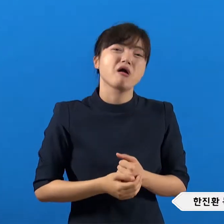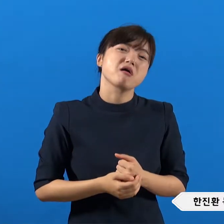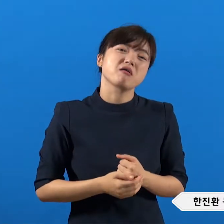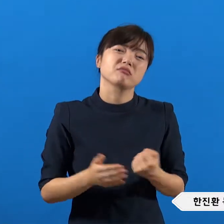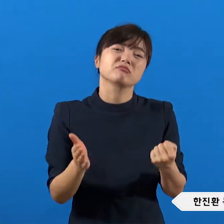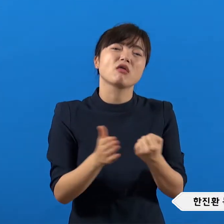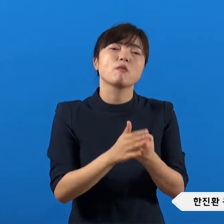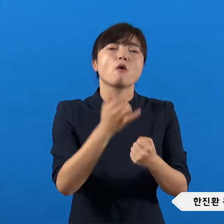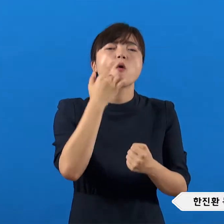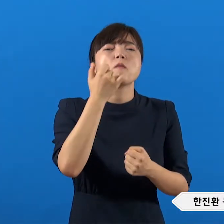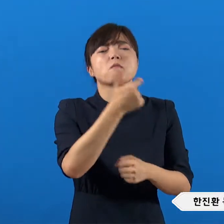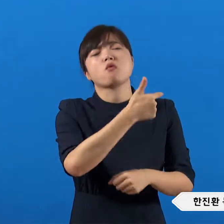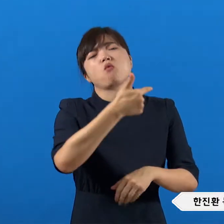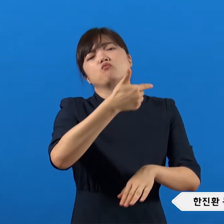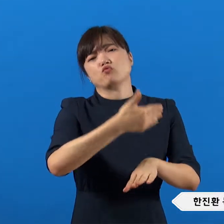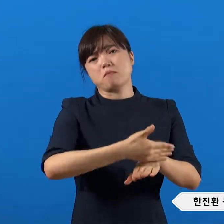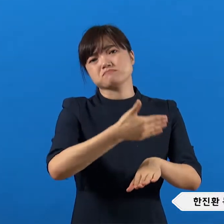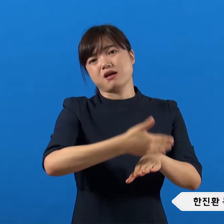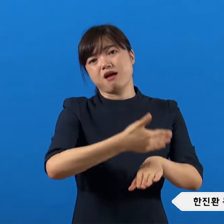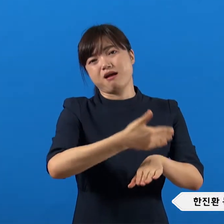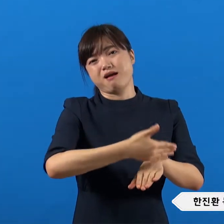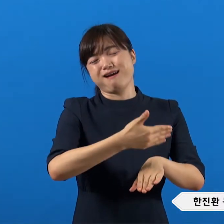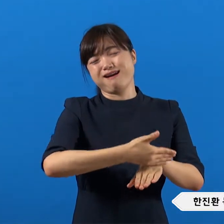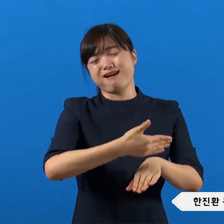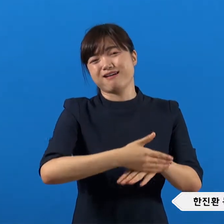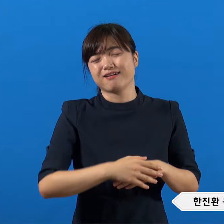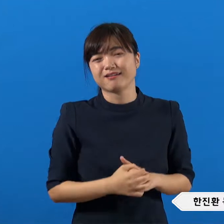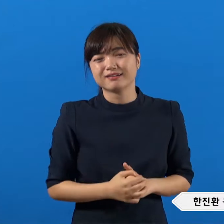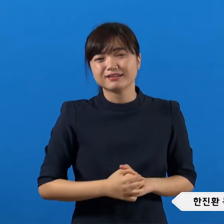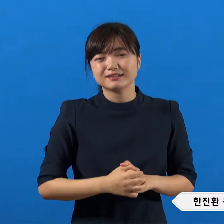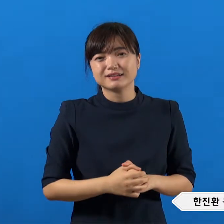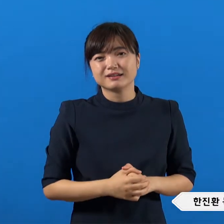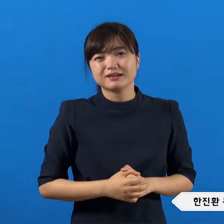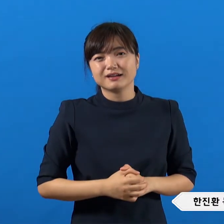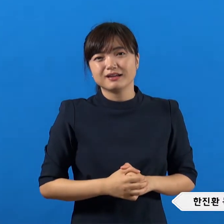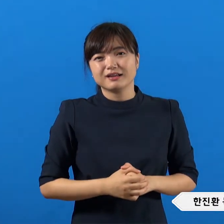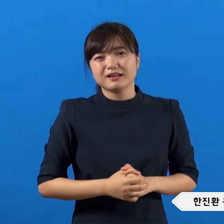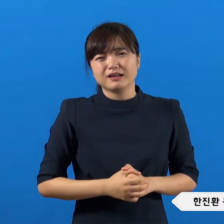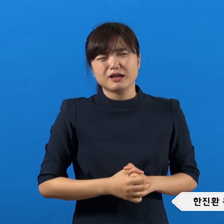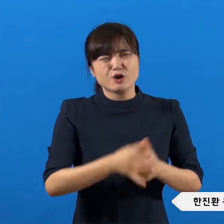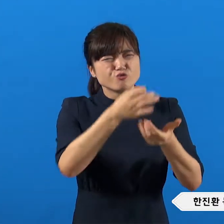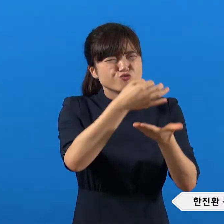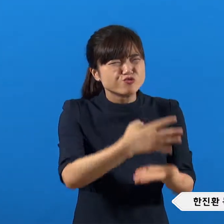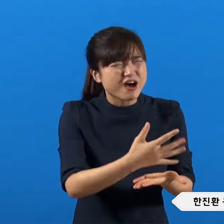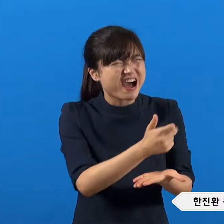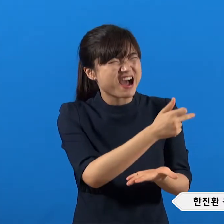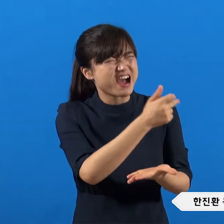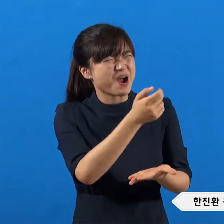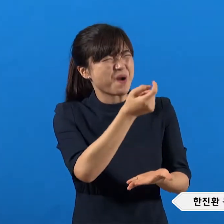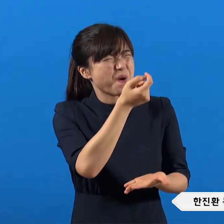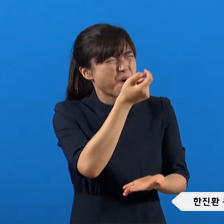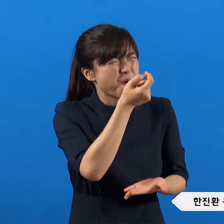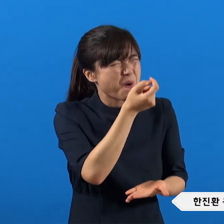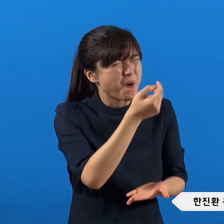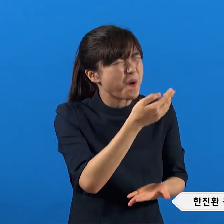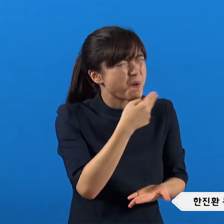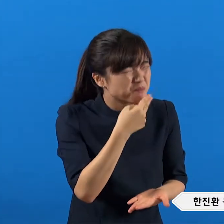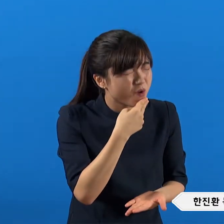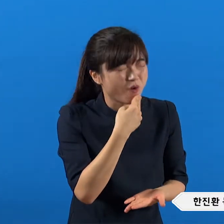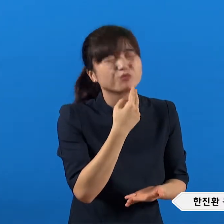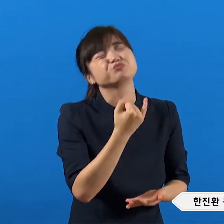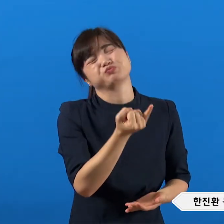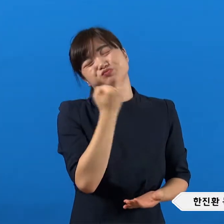하면 어머니가 너무나도 감사합니다. 무슨 유산 한 푼 물려주지 않아도